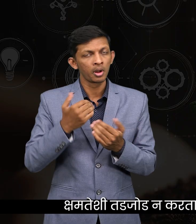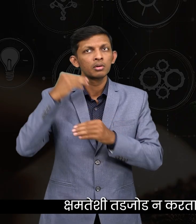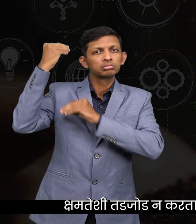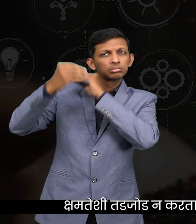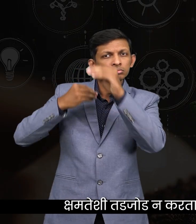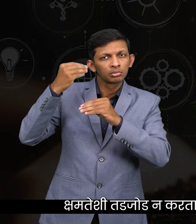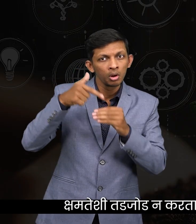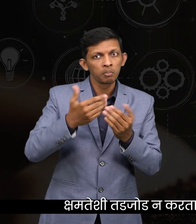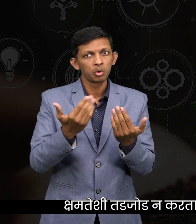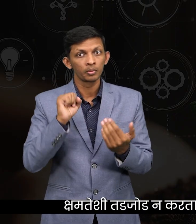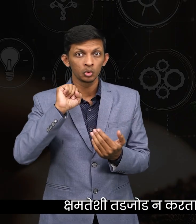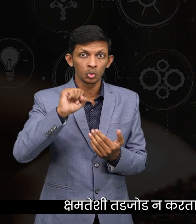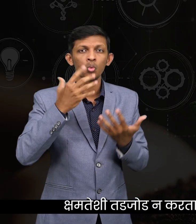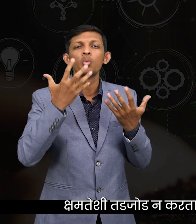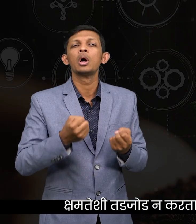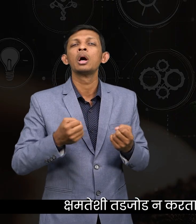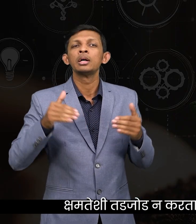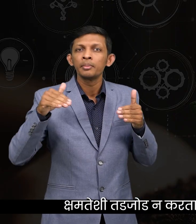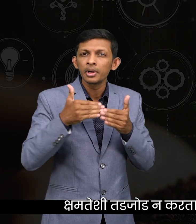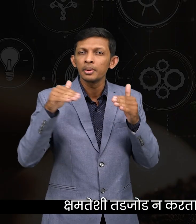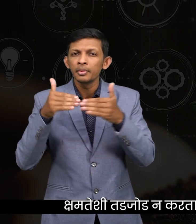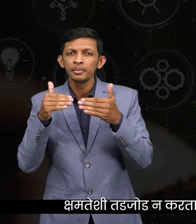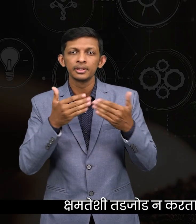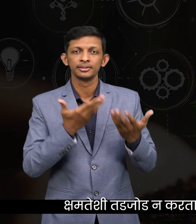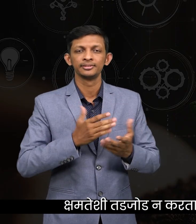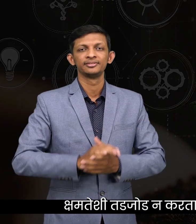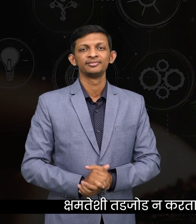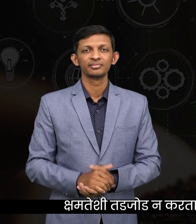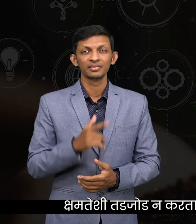करता वर्तमानाच्या गरजा पूर्ण करणारा विकास.